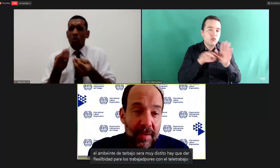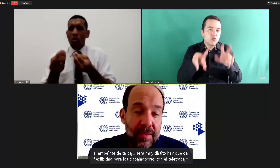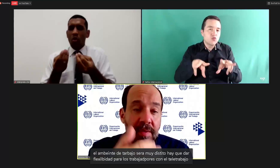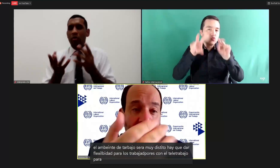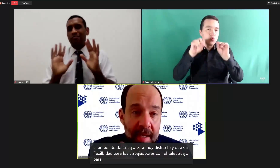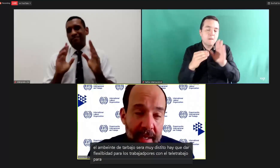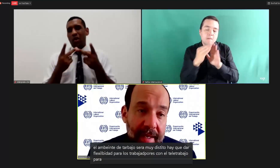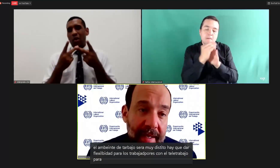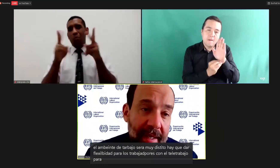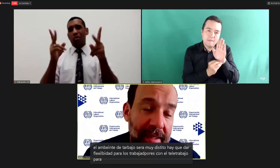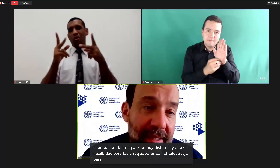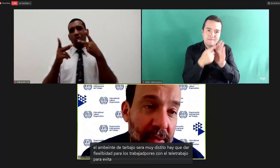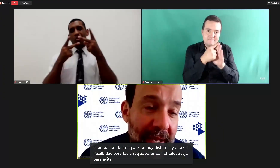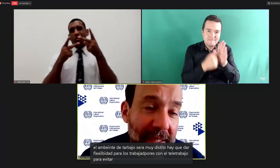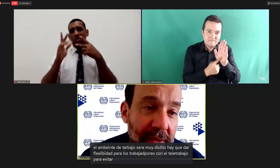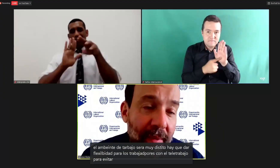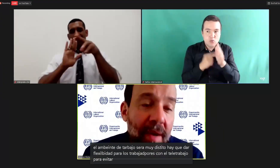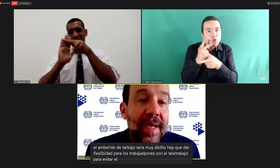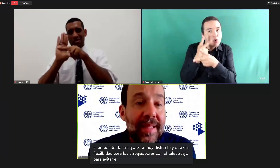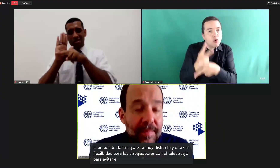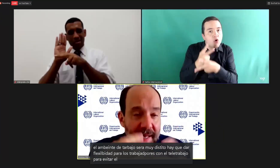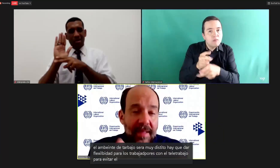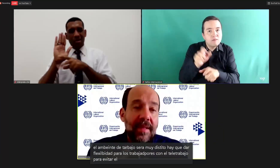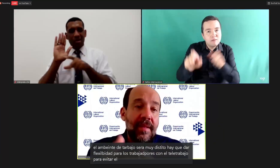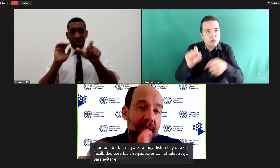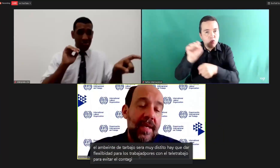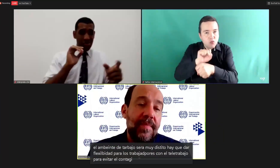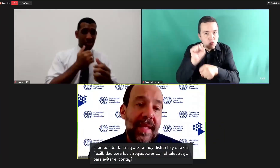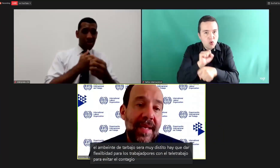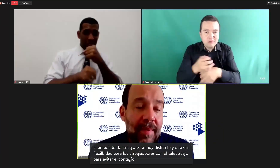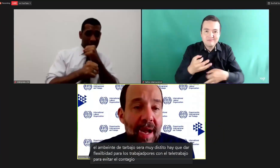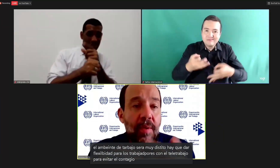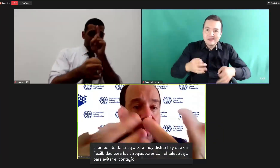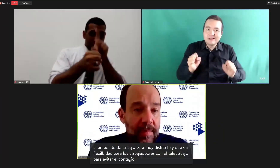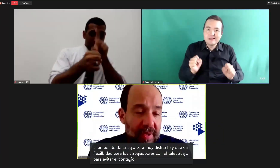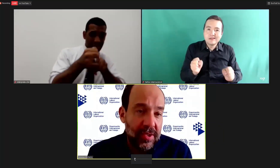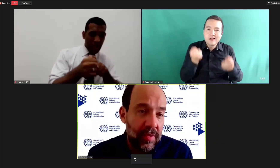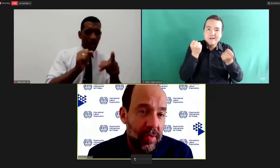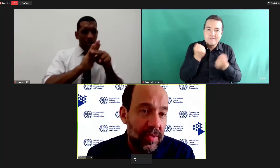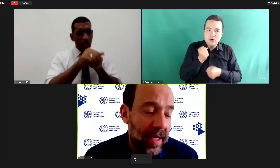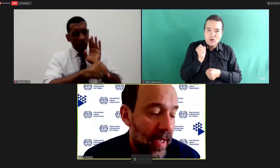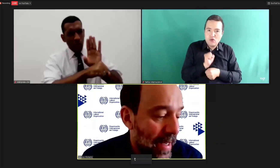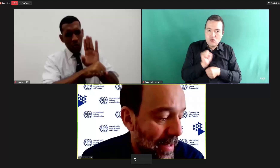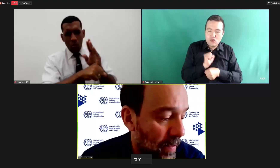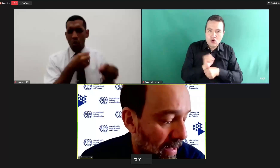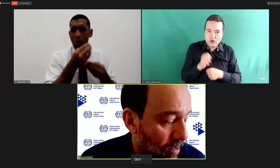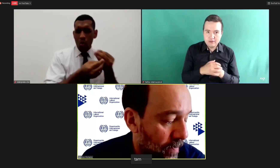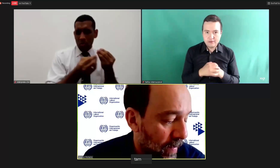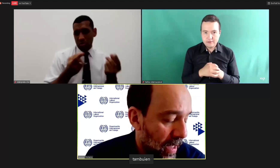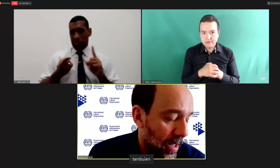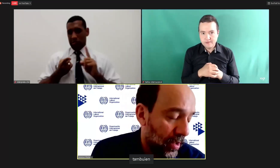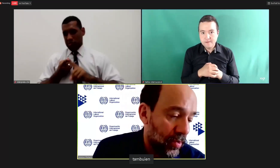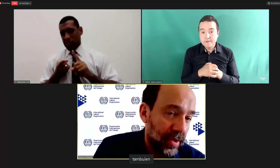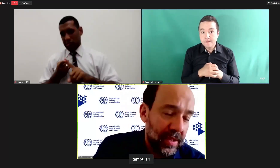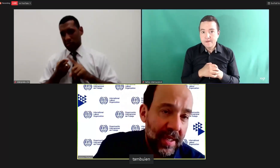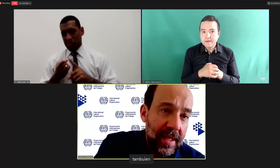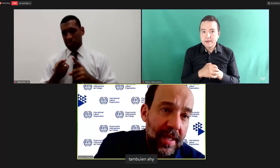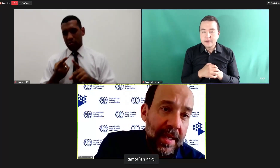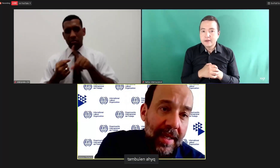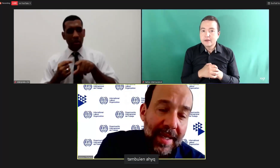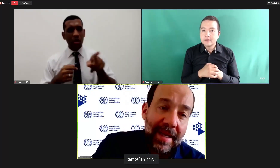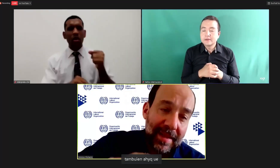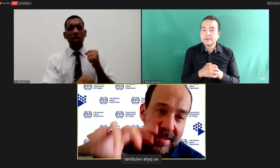protección al trabajador, de seguridad y salud del trabajo, y también de teletrabajo y de protección contra discriminación y otras